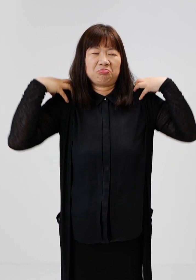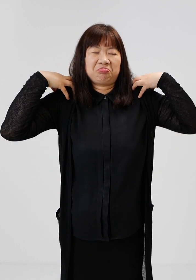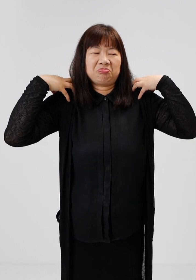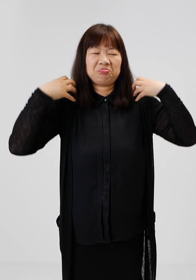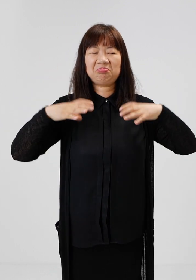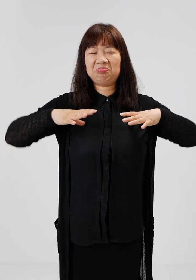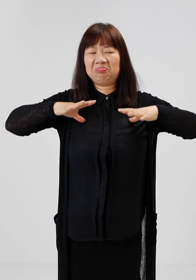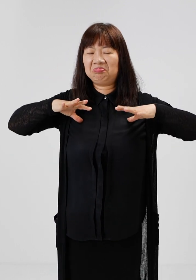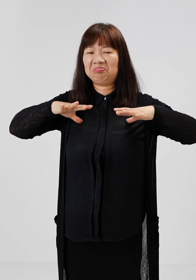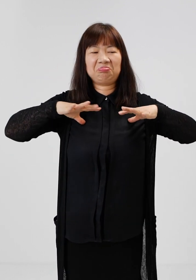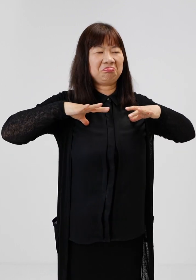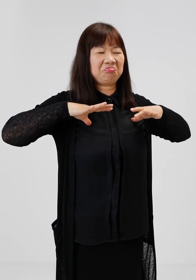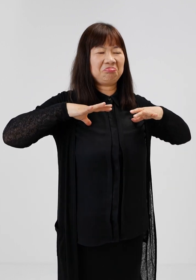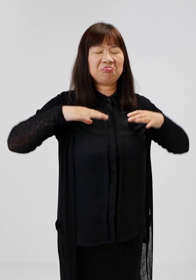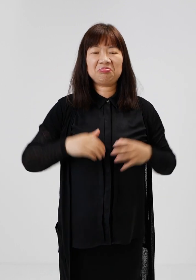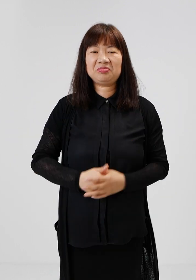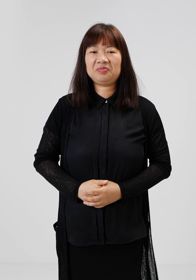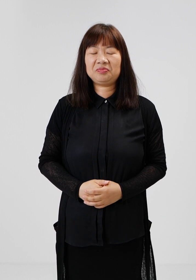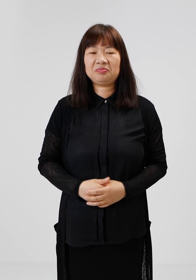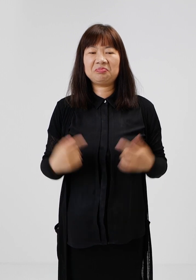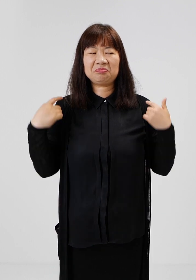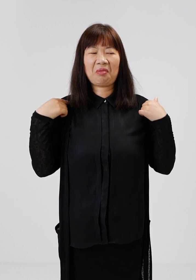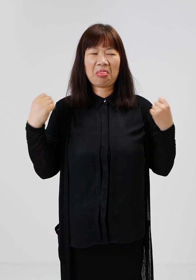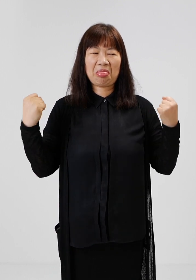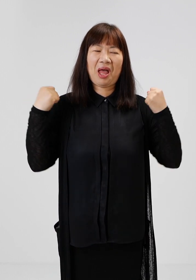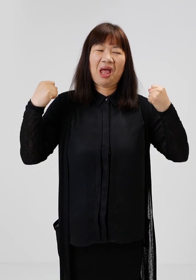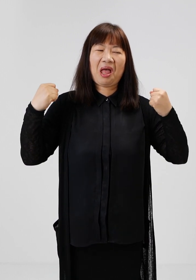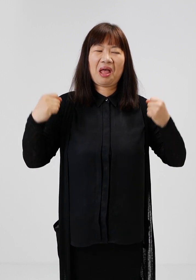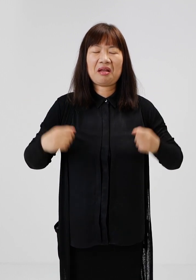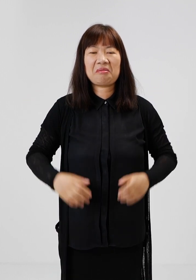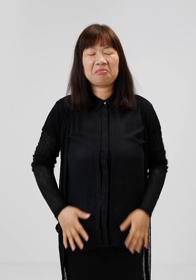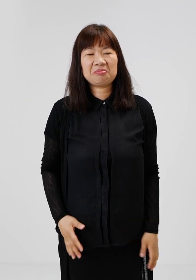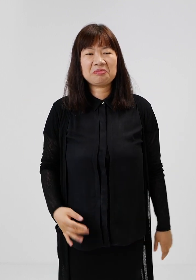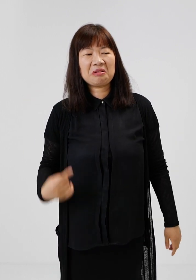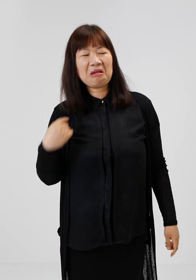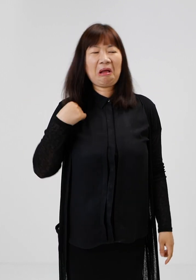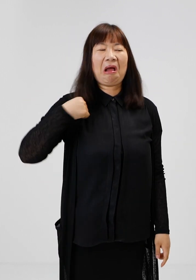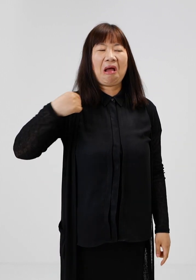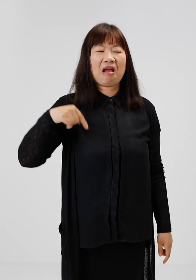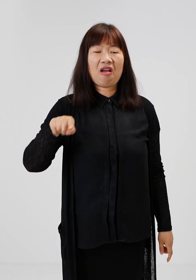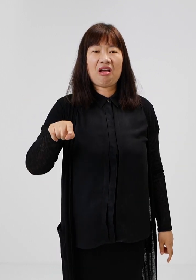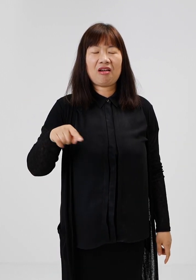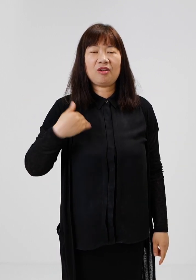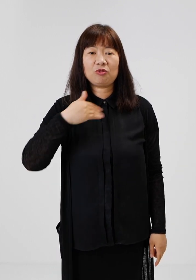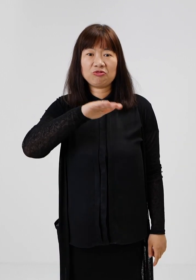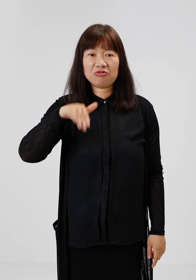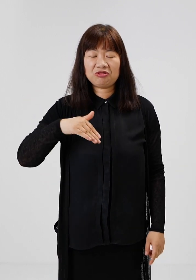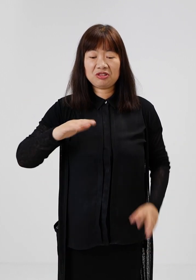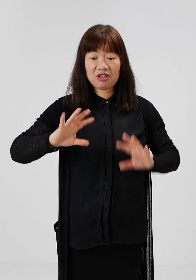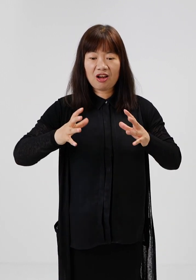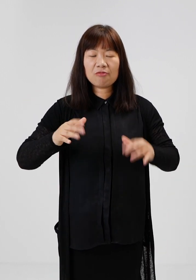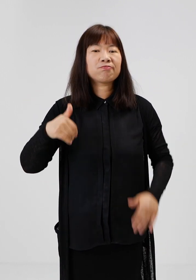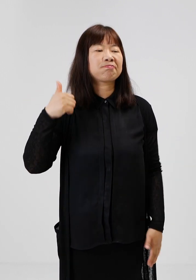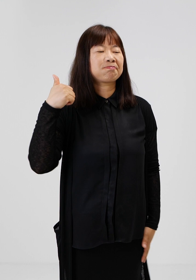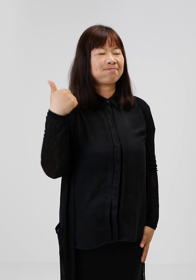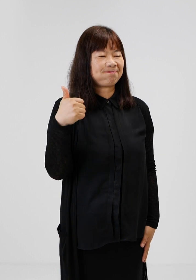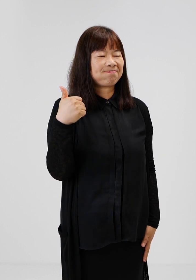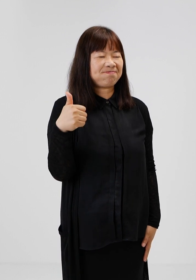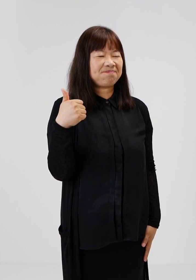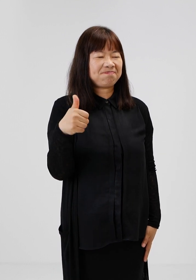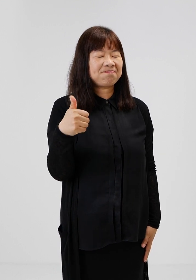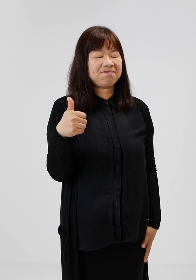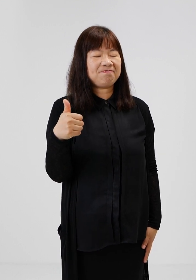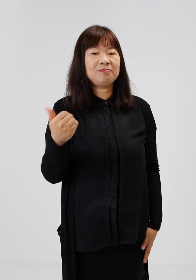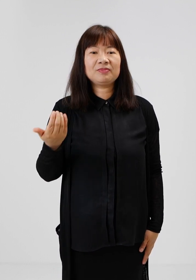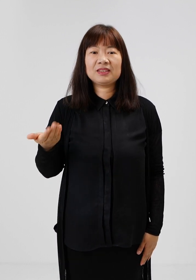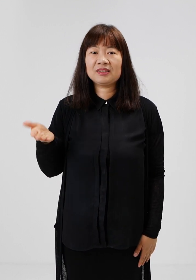있었어요. 어깨에 힘이 빡 들어가 있었어요. 이야, 이제 우리나라 대단해졌다.